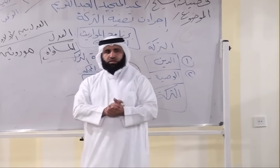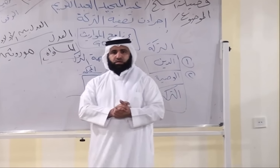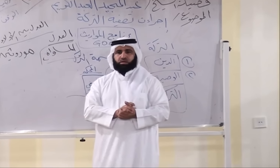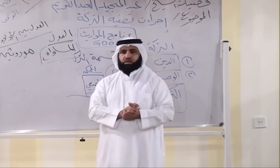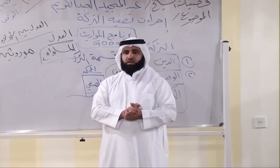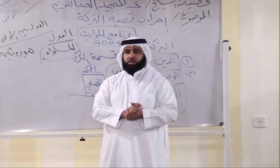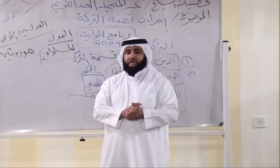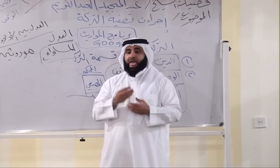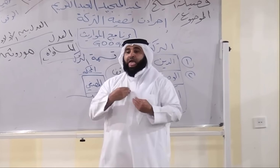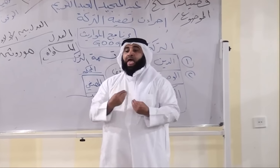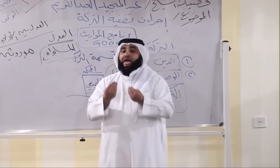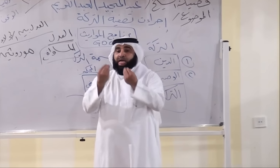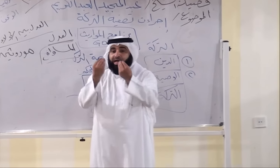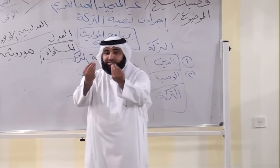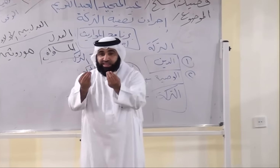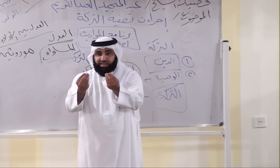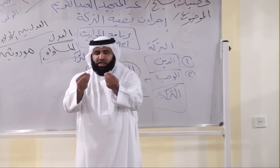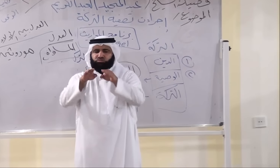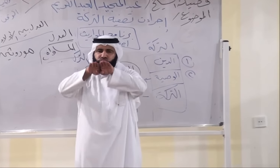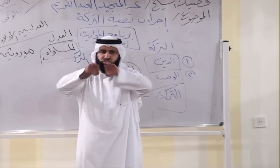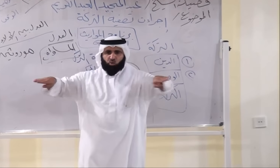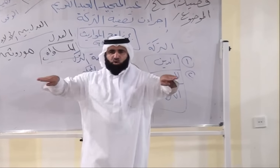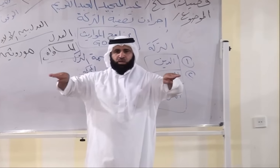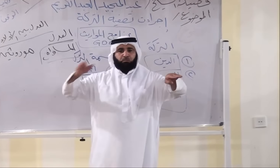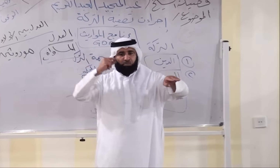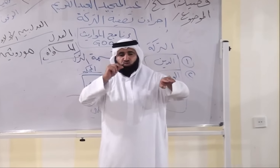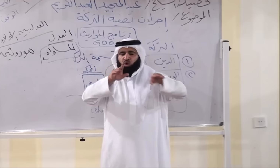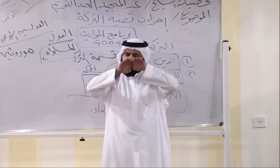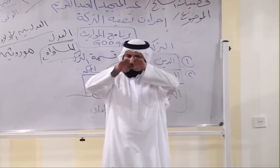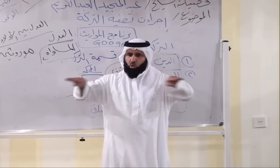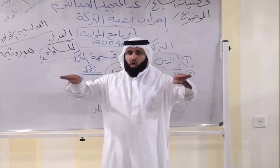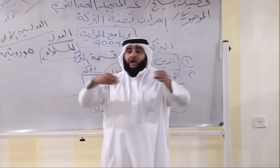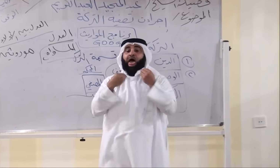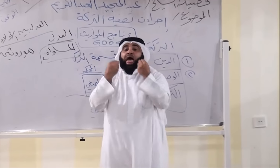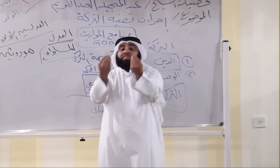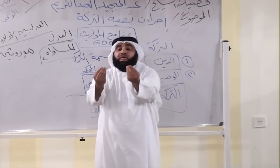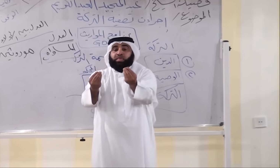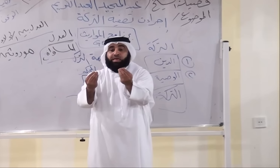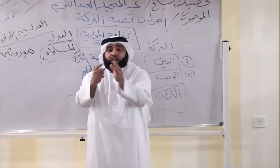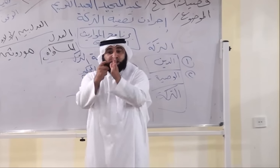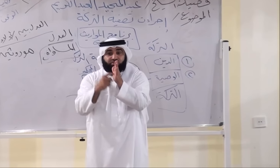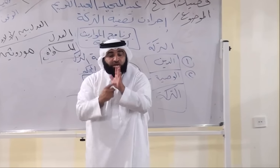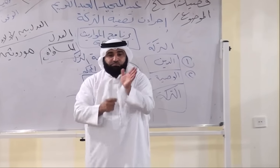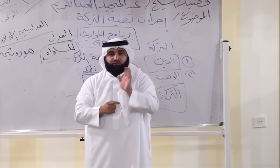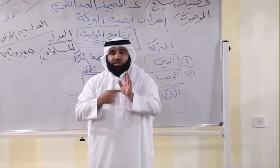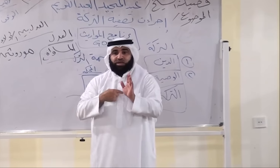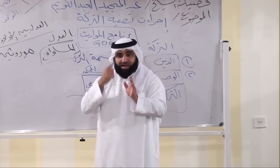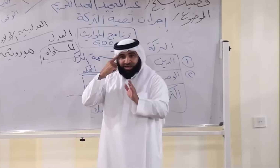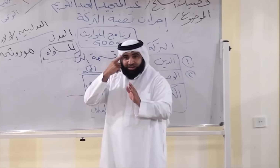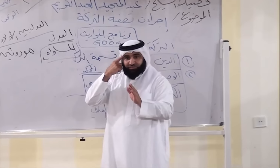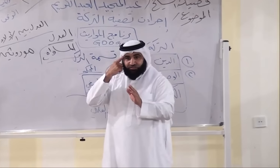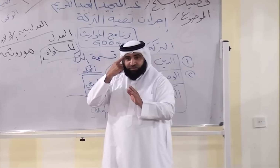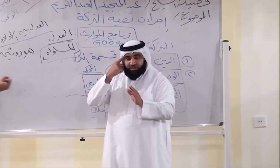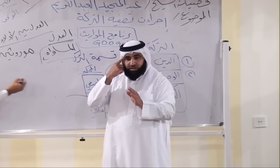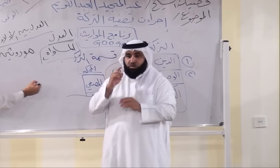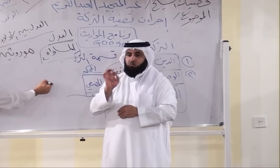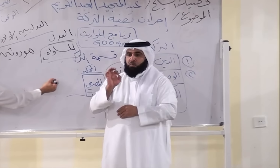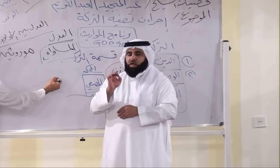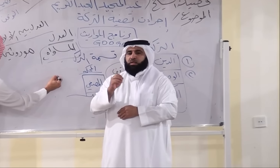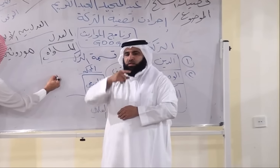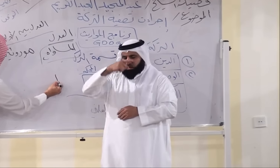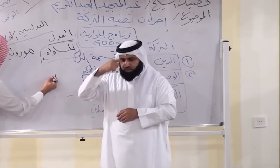العطايا والهبات يجب المساواه بين الولد والبنت. طبعا احنا لا نتكلم عن النفقه، هذه الفرق بين